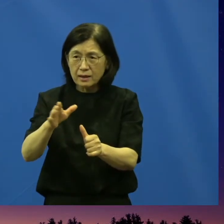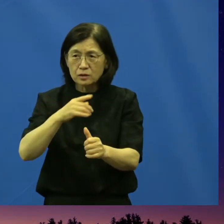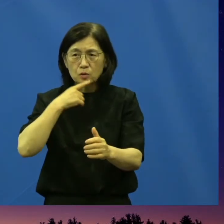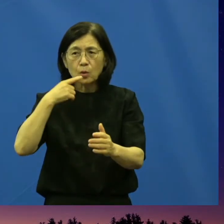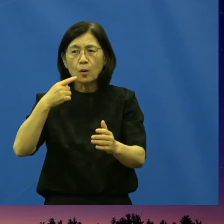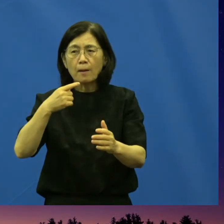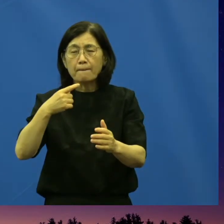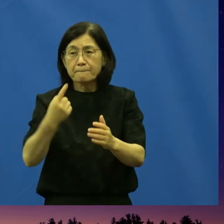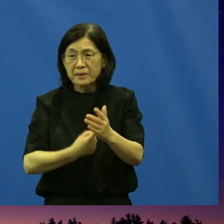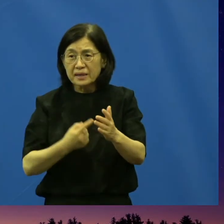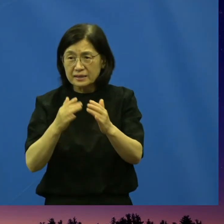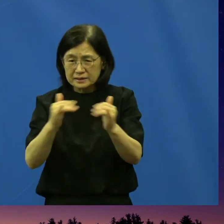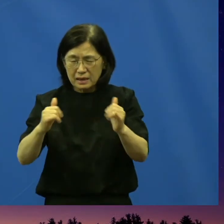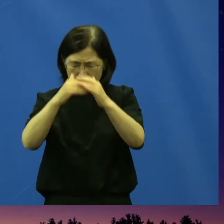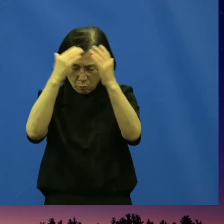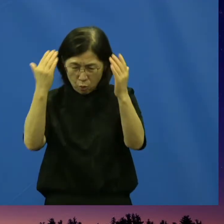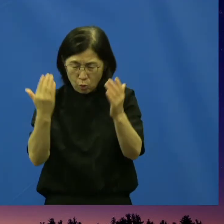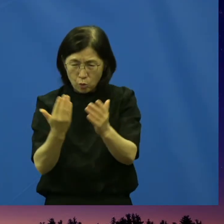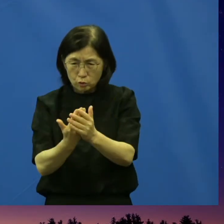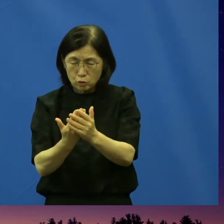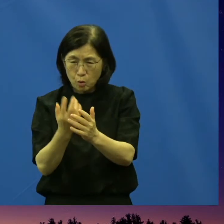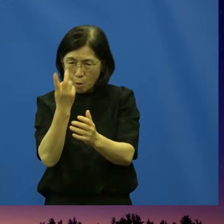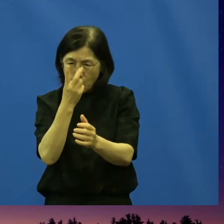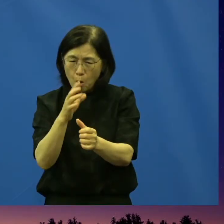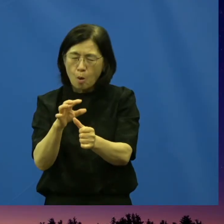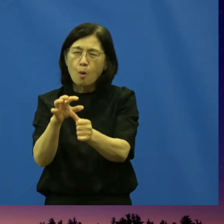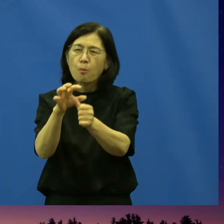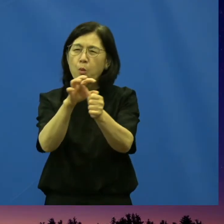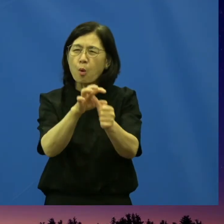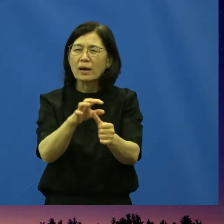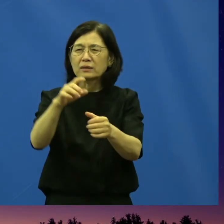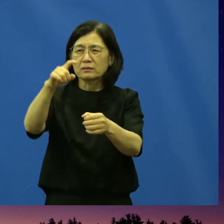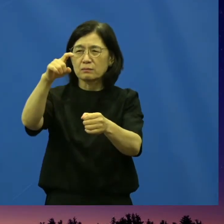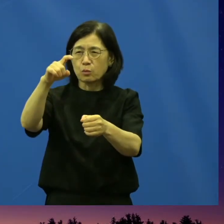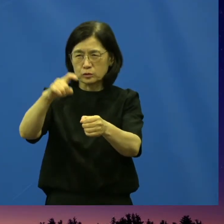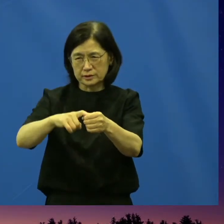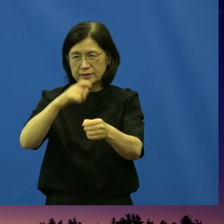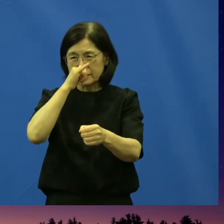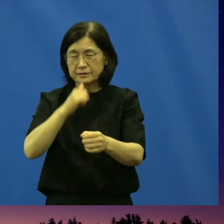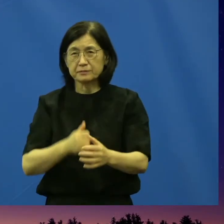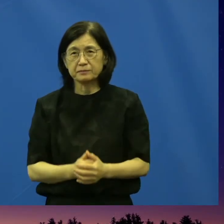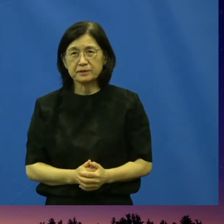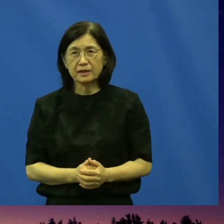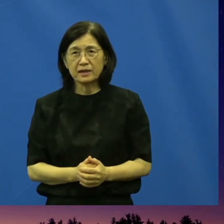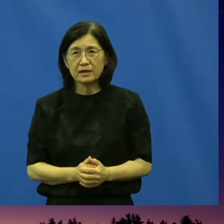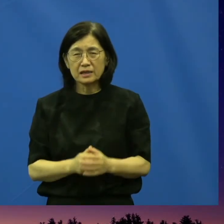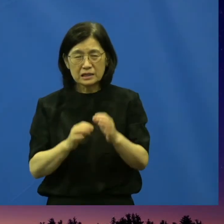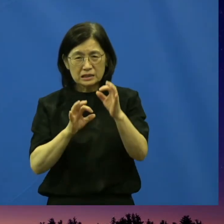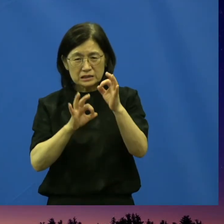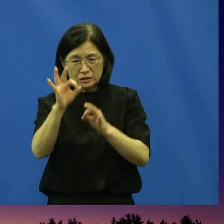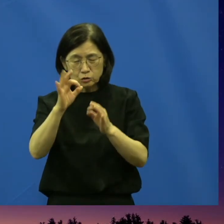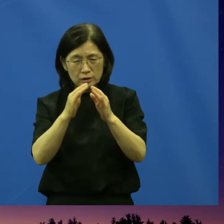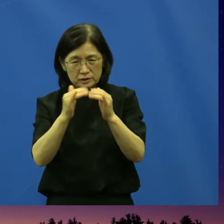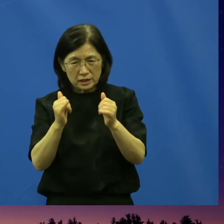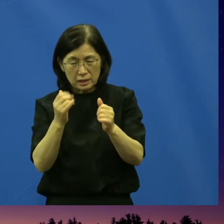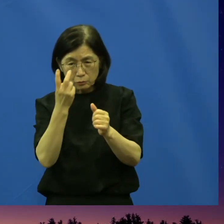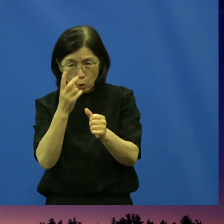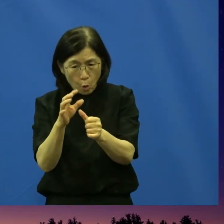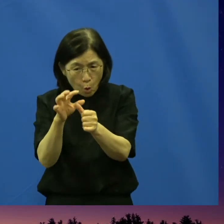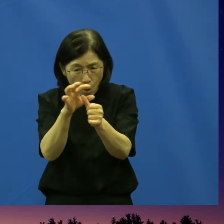다. 그래서 분노에 찬 사람의 감정을 억제하게 할 뿐만 아니라 실수한 사람도 보호를